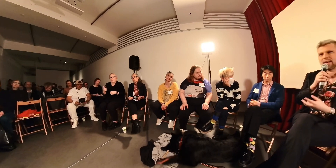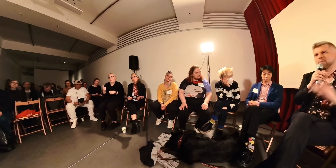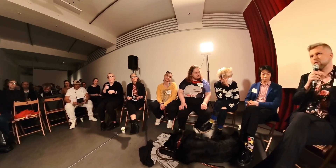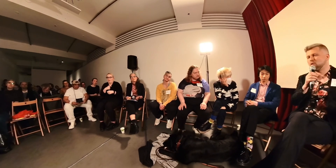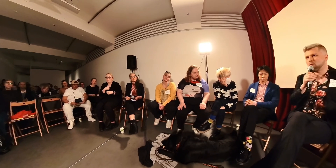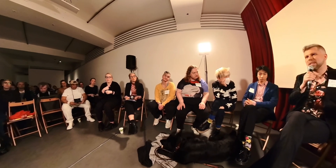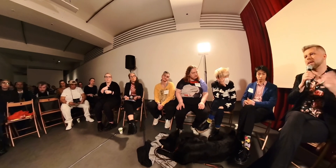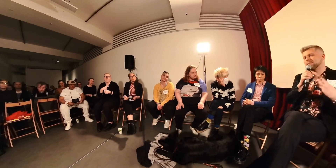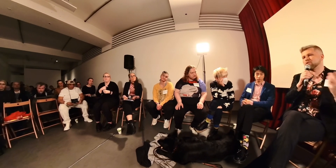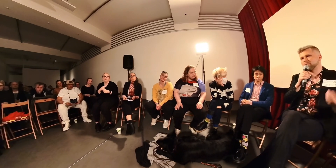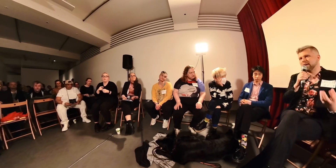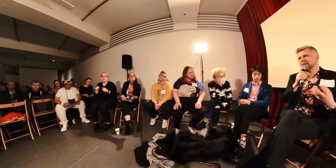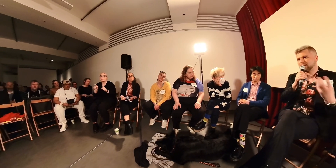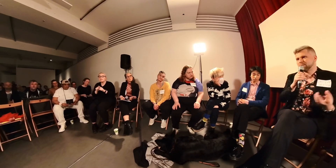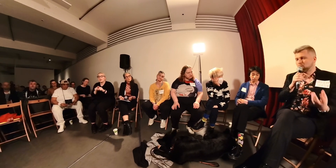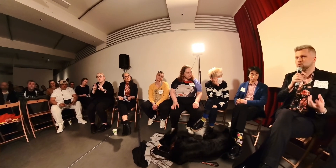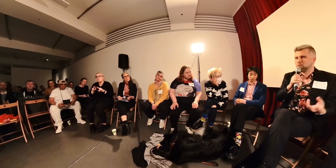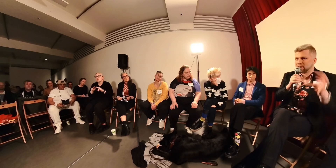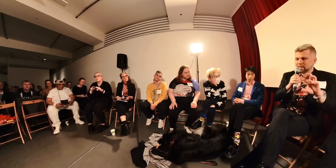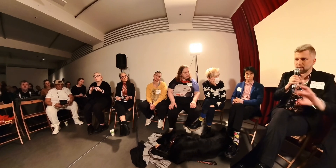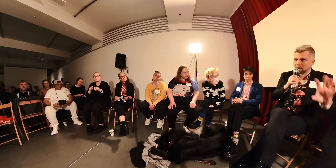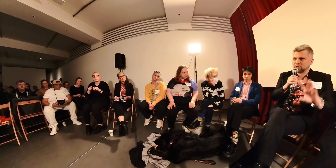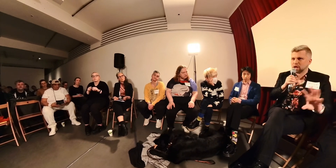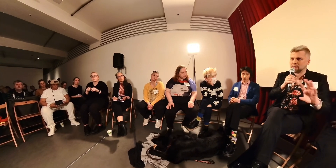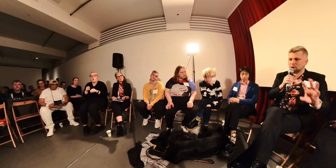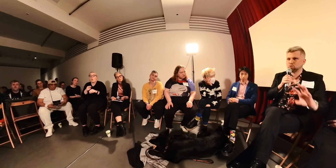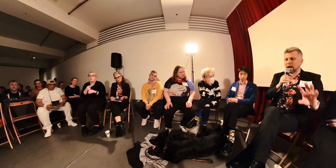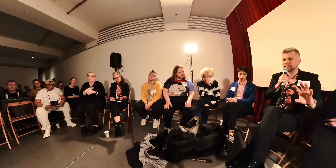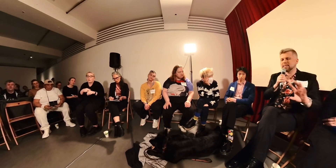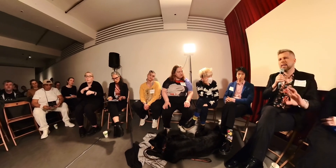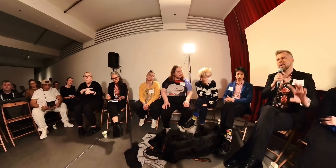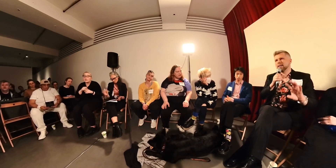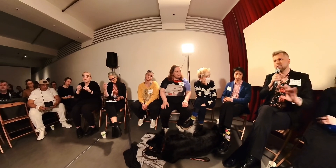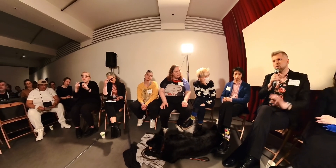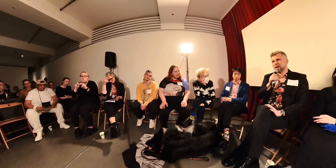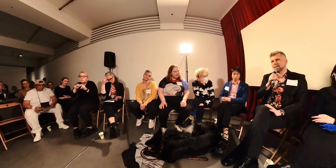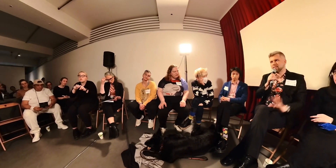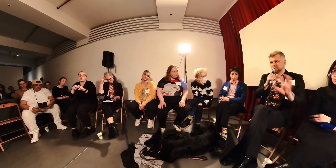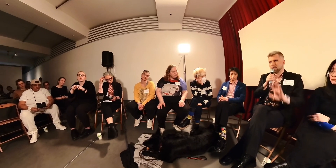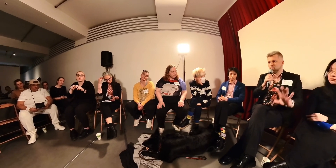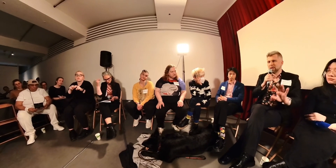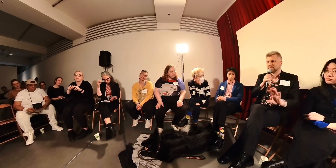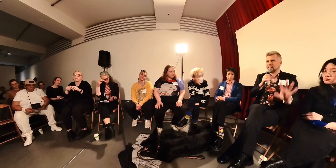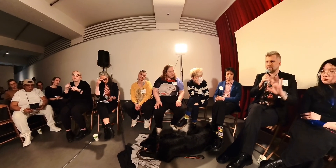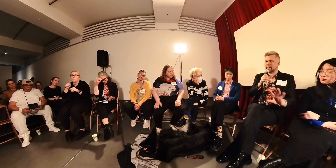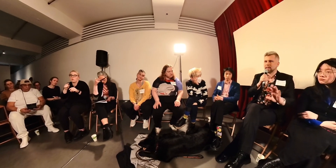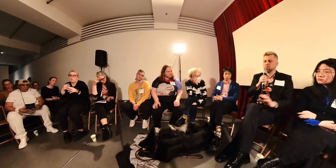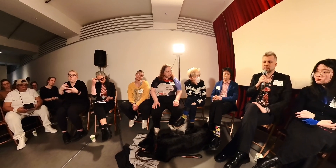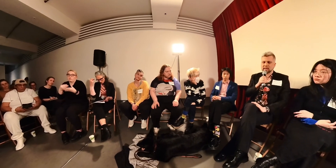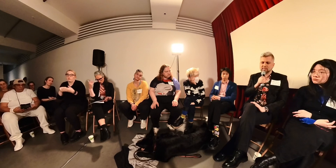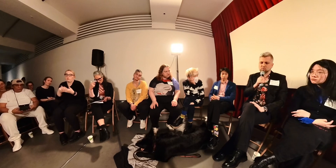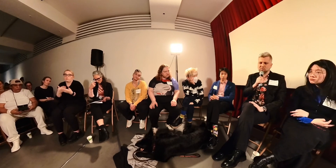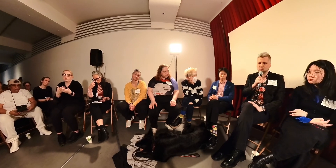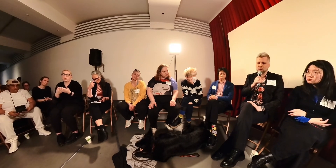a není a jak by to mohlo být, ale samozřejmě jsem spolu zodpovědný za malou část toho, jak ta umělecká scéna,